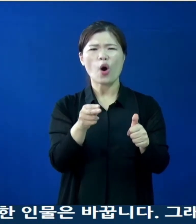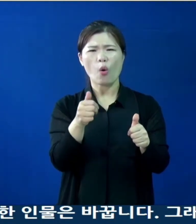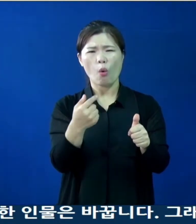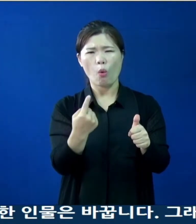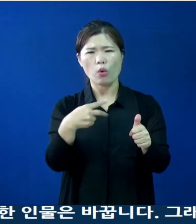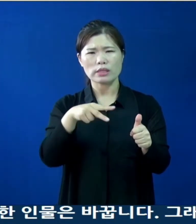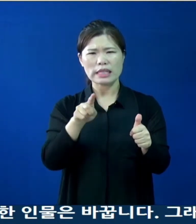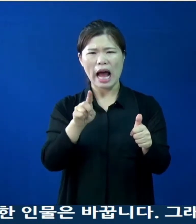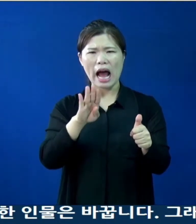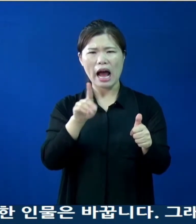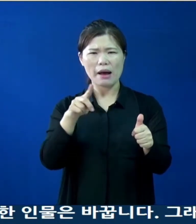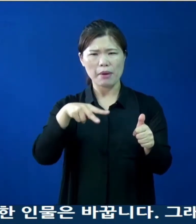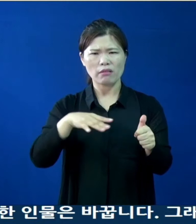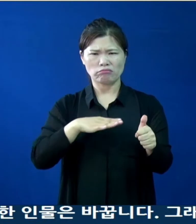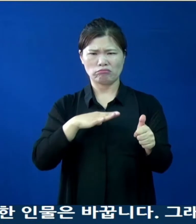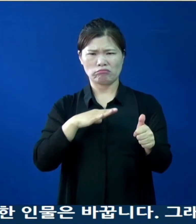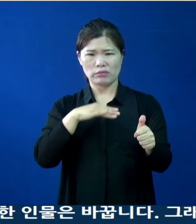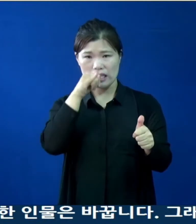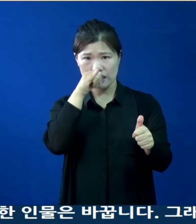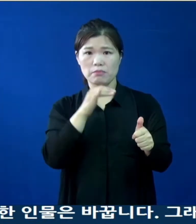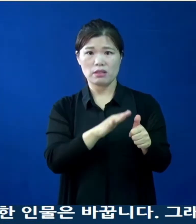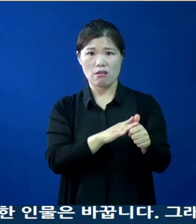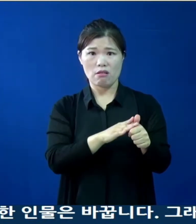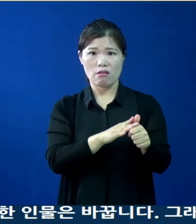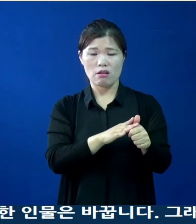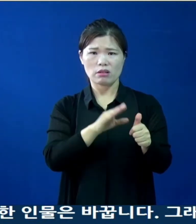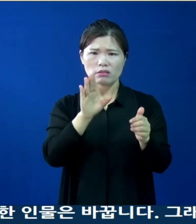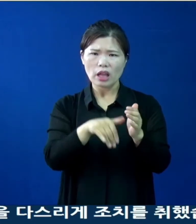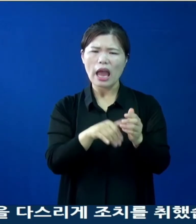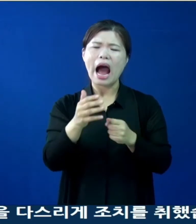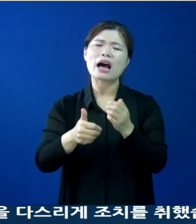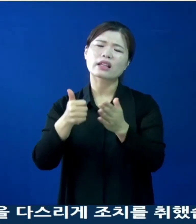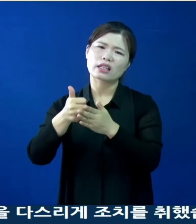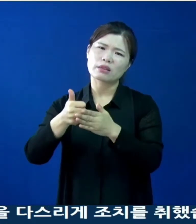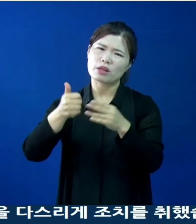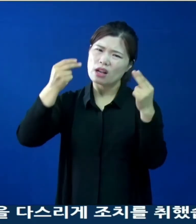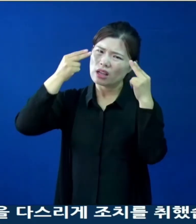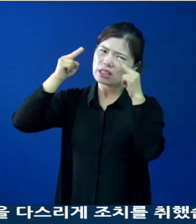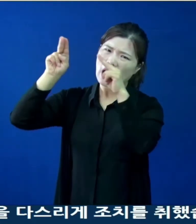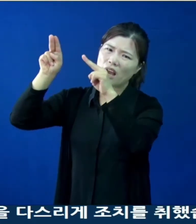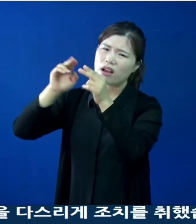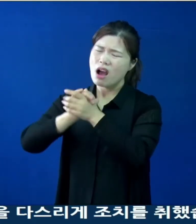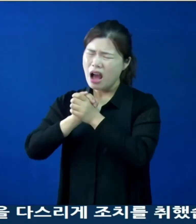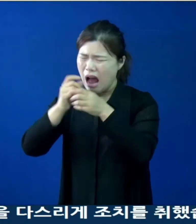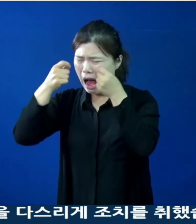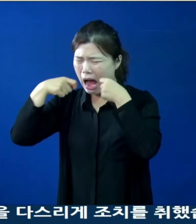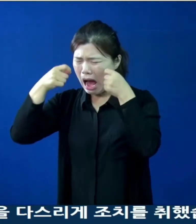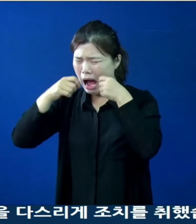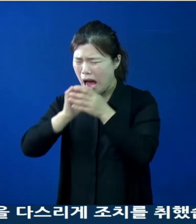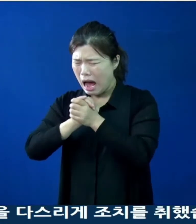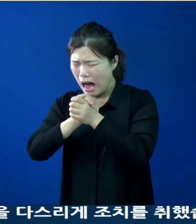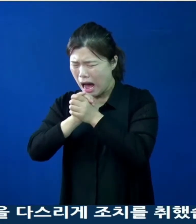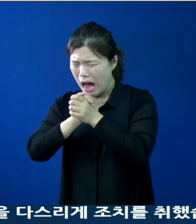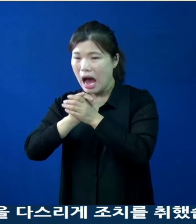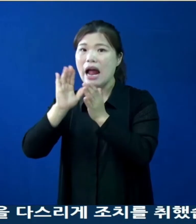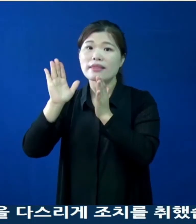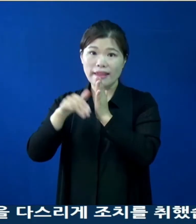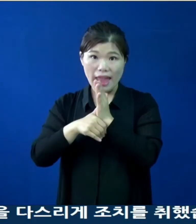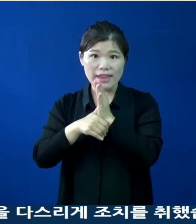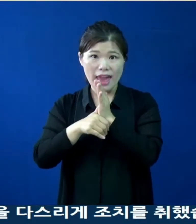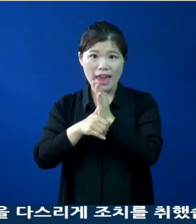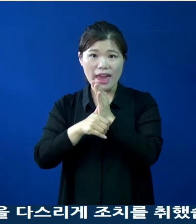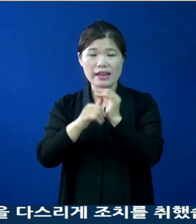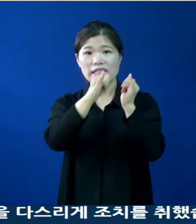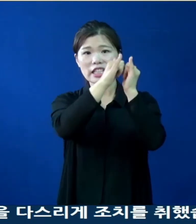이 두려워하면서 그는 하나님께 나아가서 하나님을 향하여 울부짖는 기도를 드리는데,